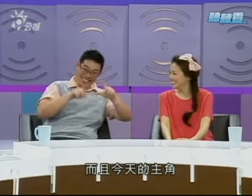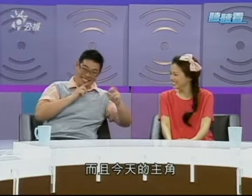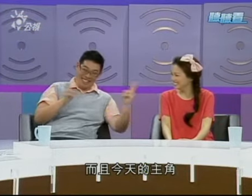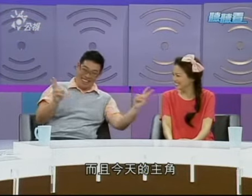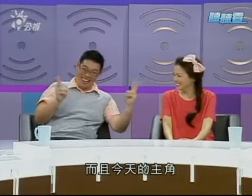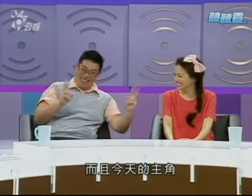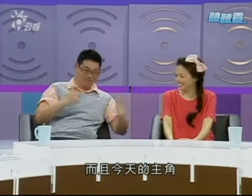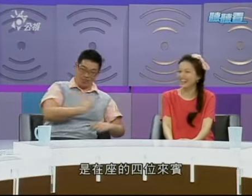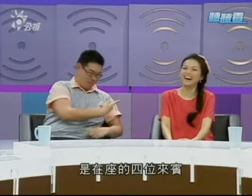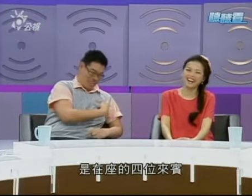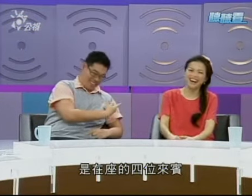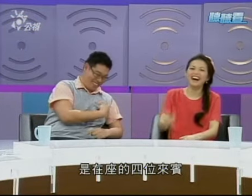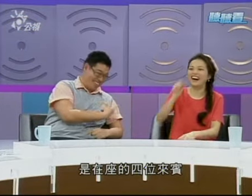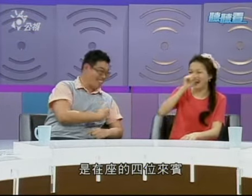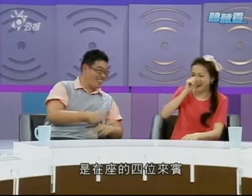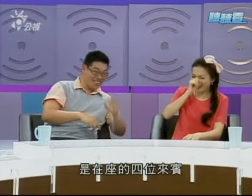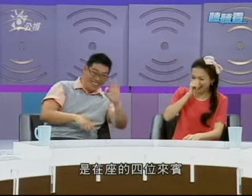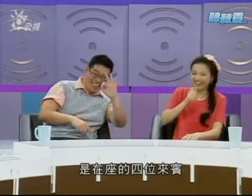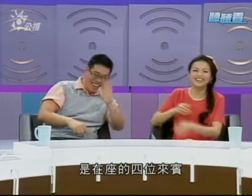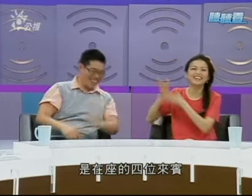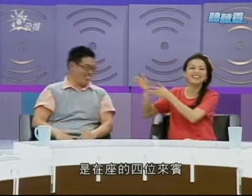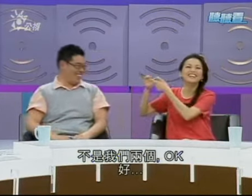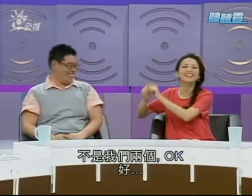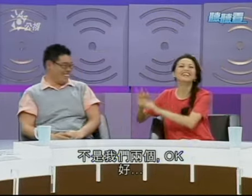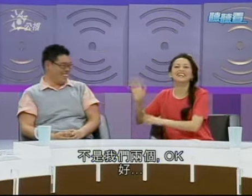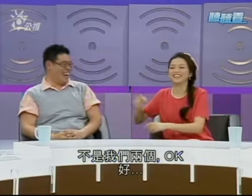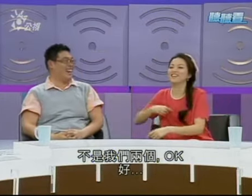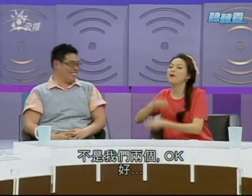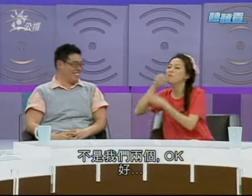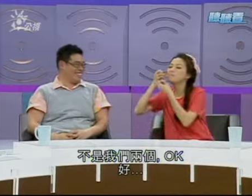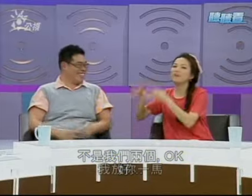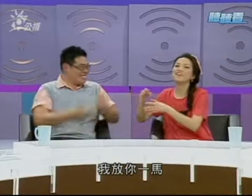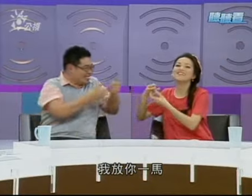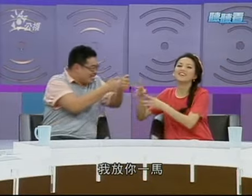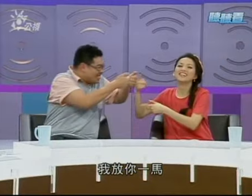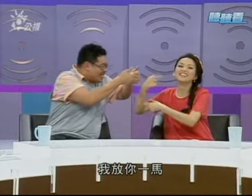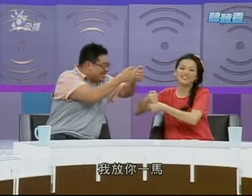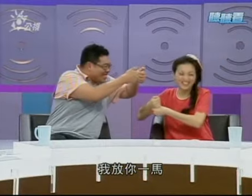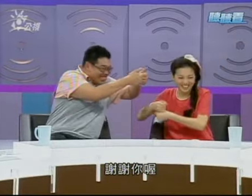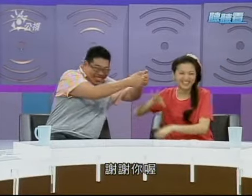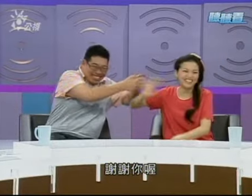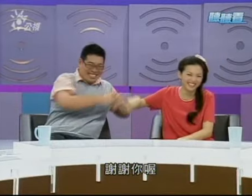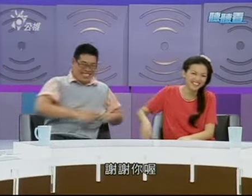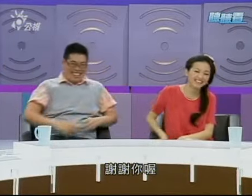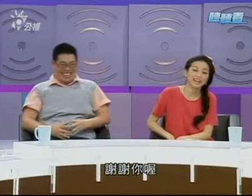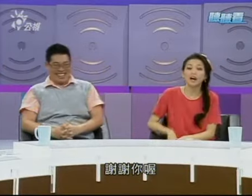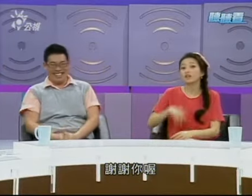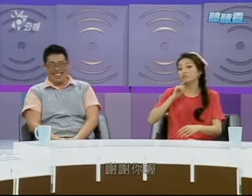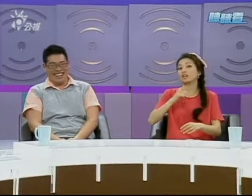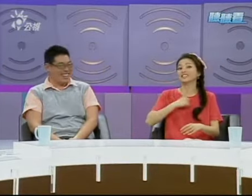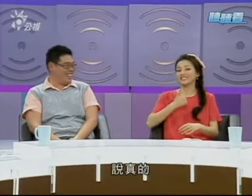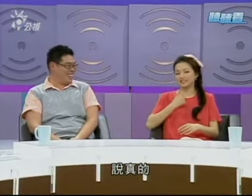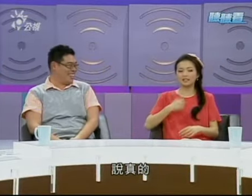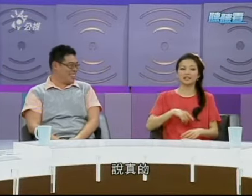今天的主角是在座的四位来宾不是我们两个我放你一马谢谢你啊说真的